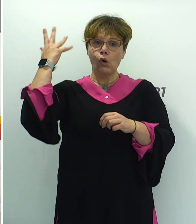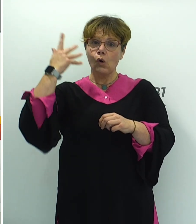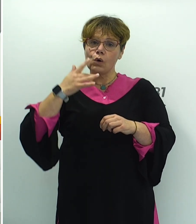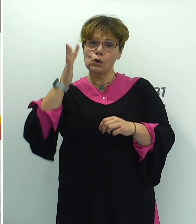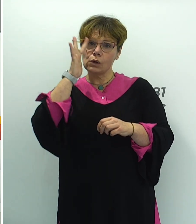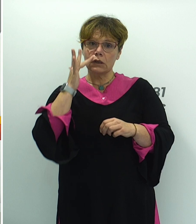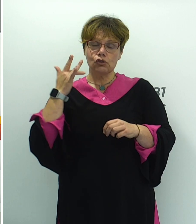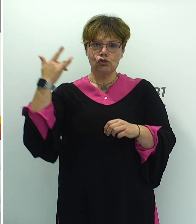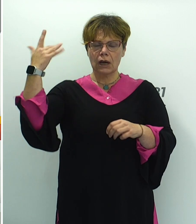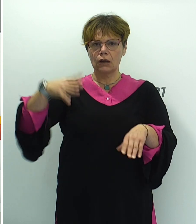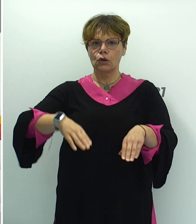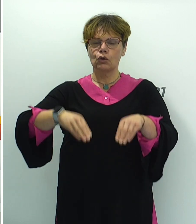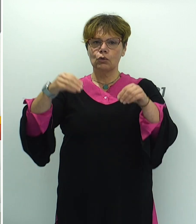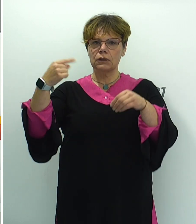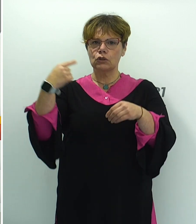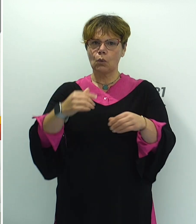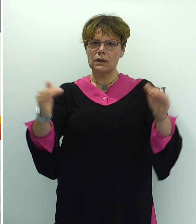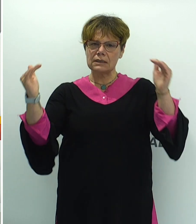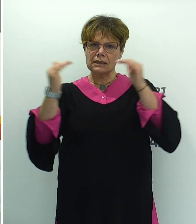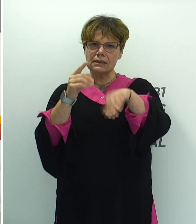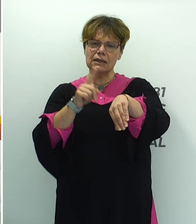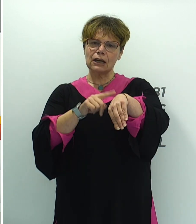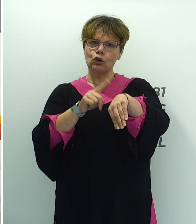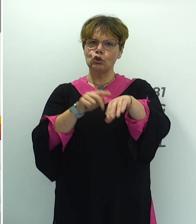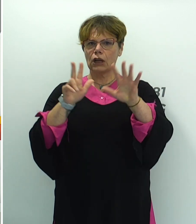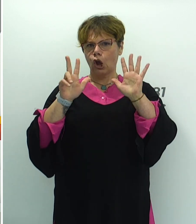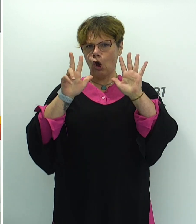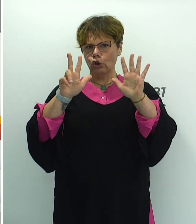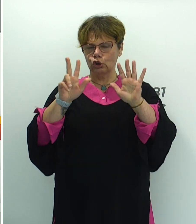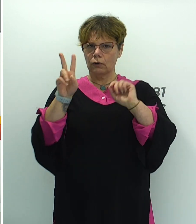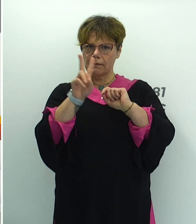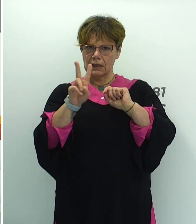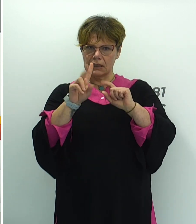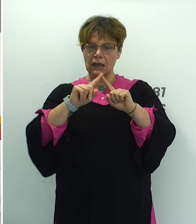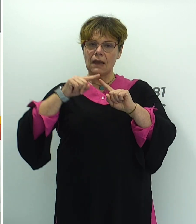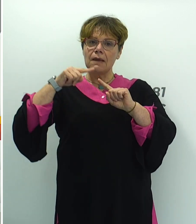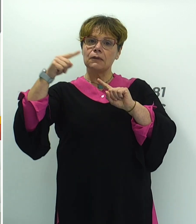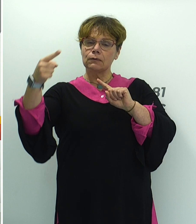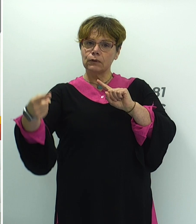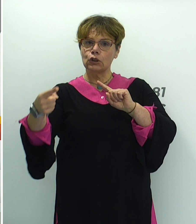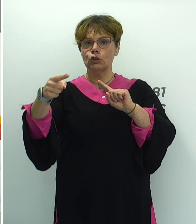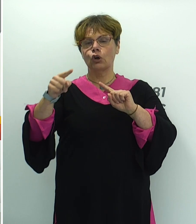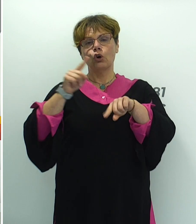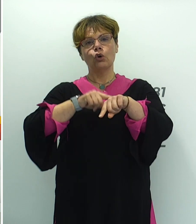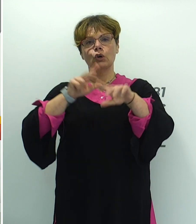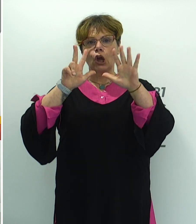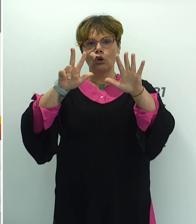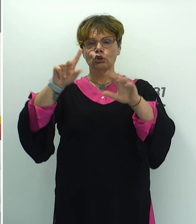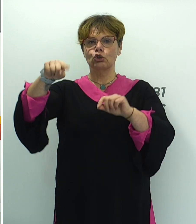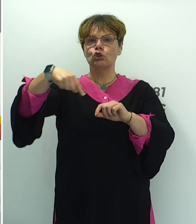in vigore dalle 20 di oggi, venerdì, alle 20 di domani,